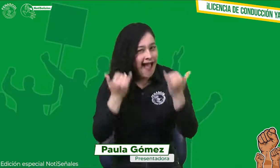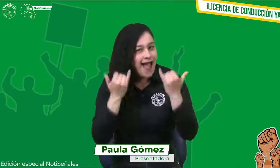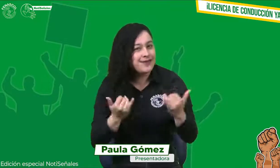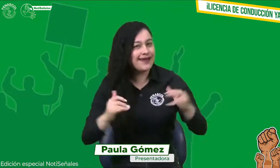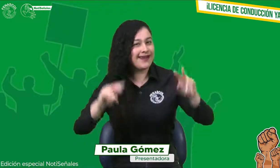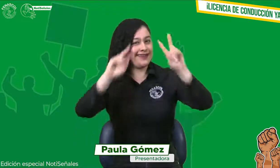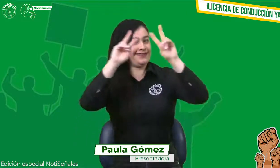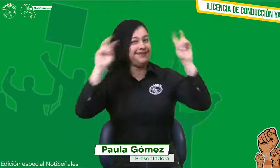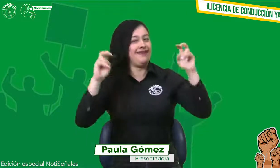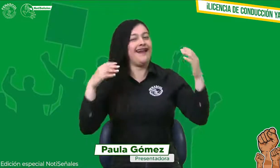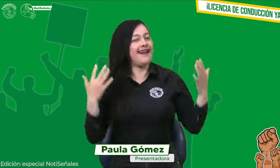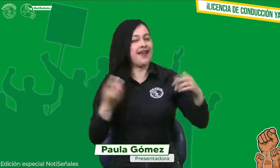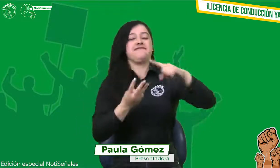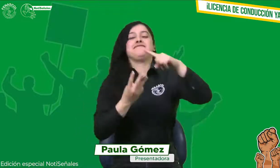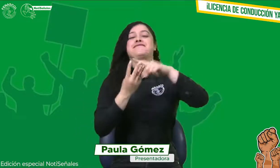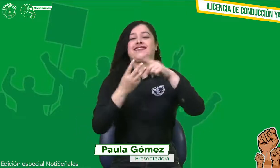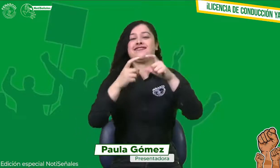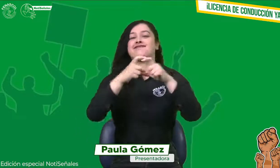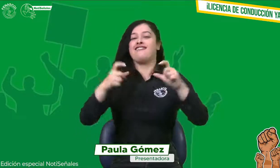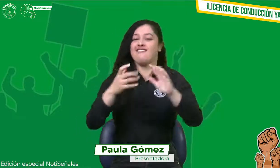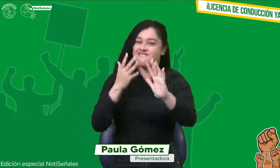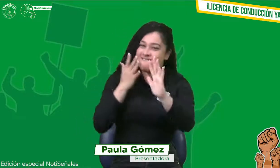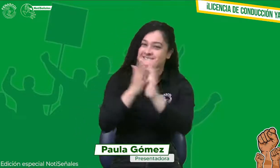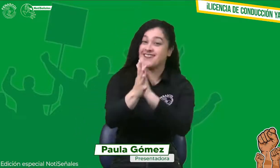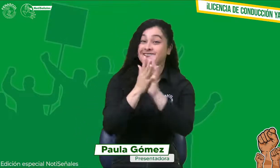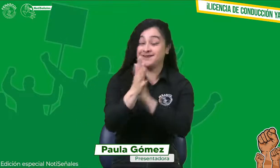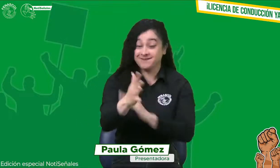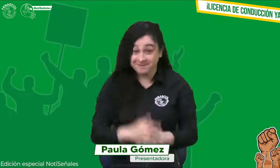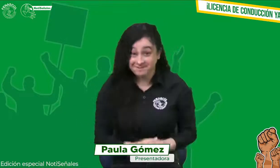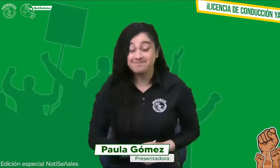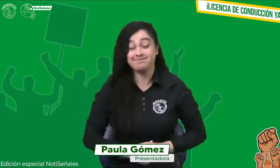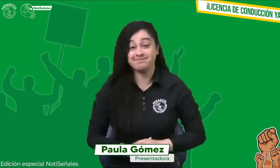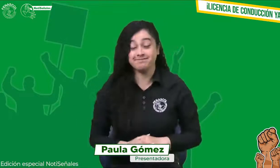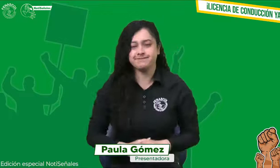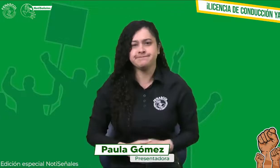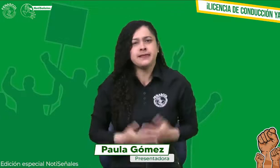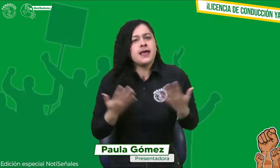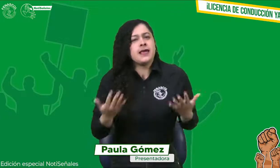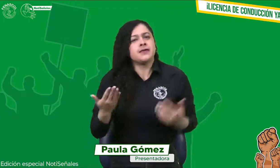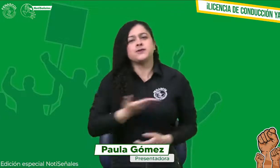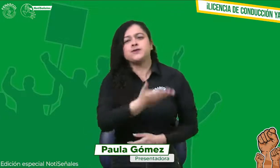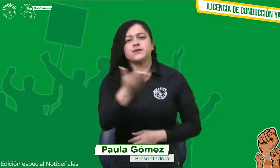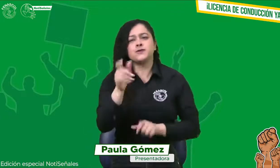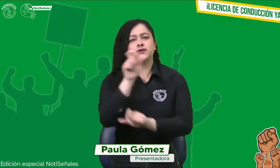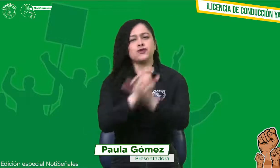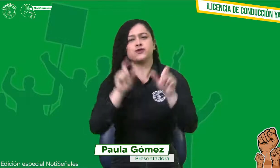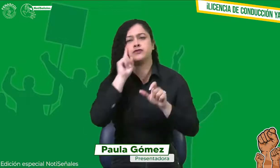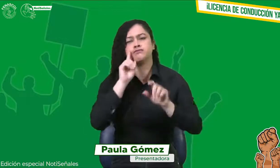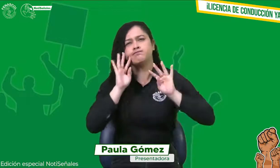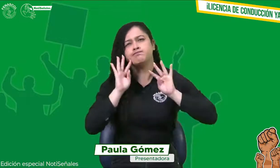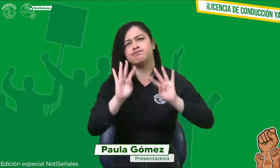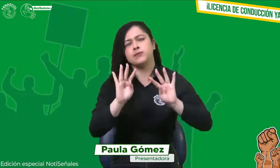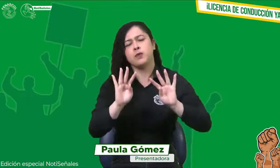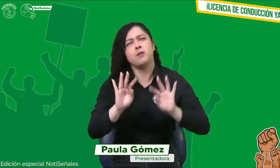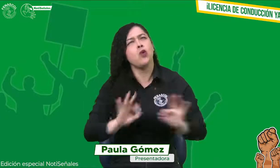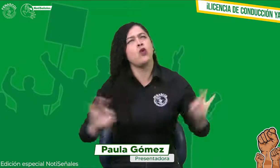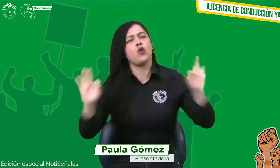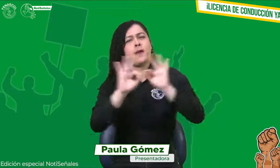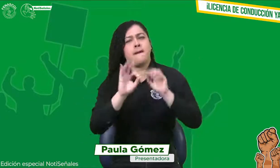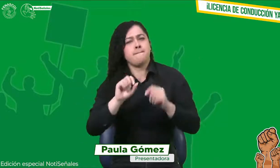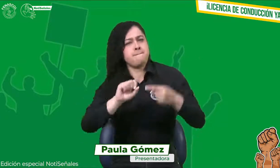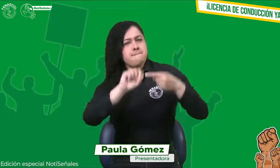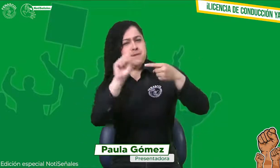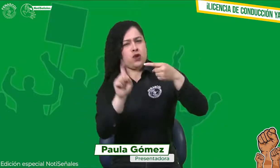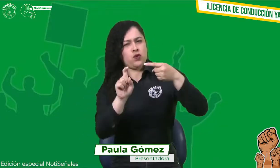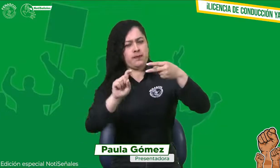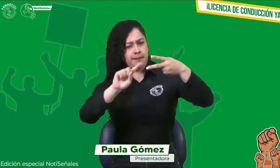compartámoslo. Ahora, en este día vamos a hablar sobre tres temas importantes. Uno, relacionados a la